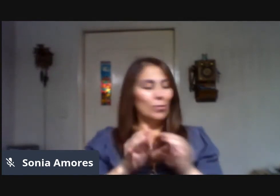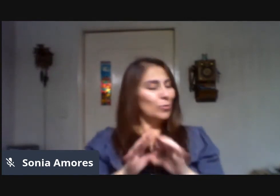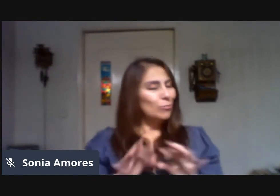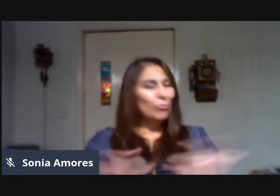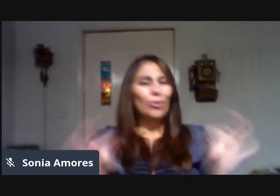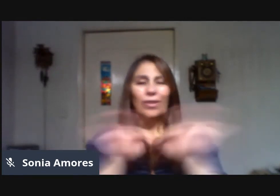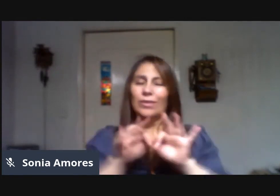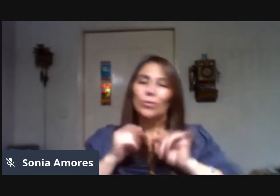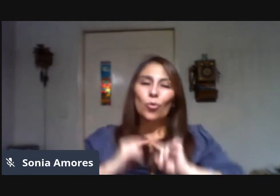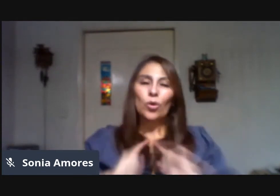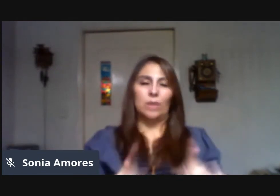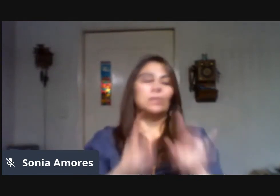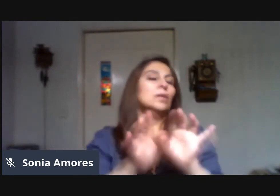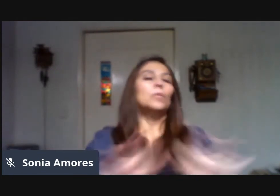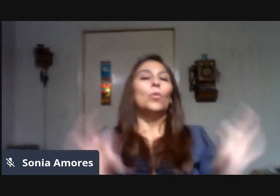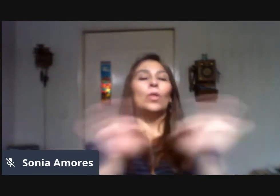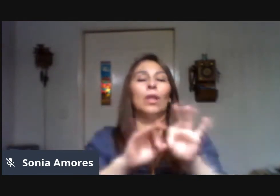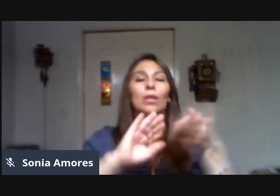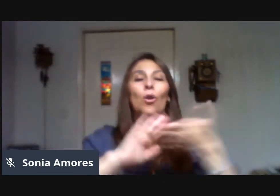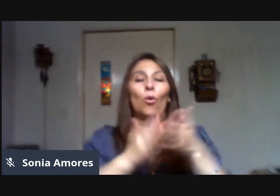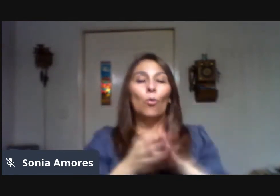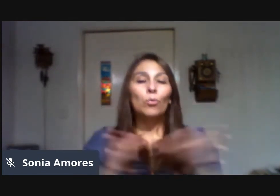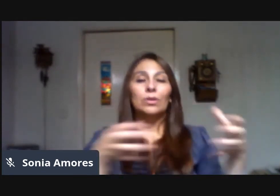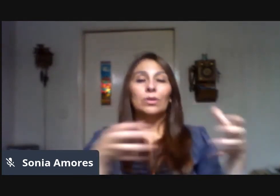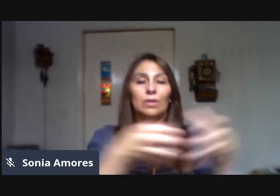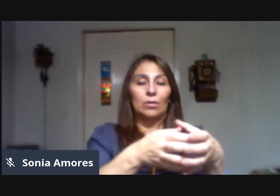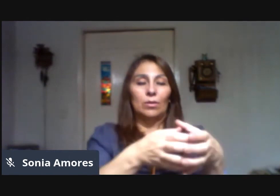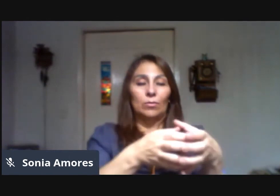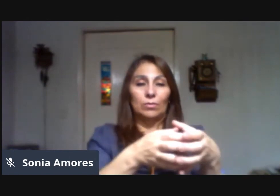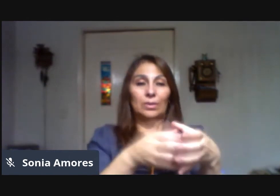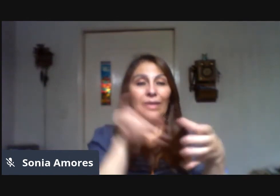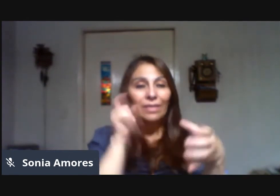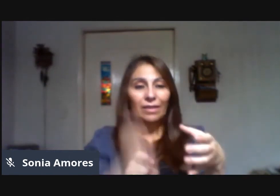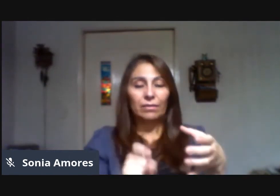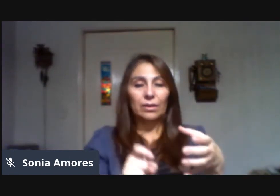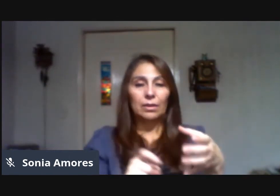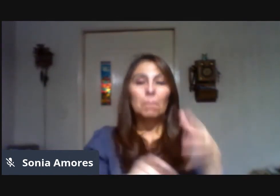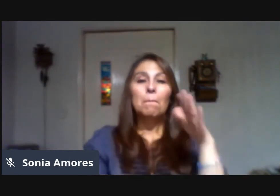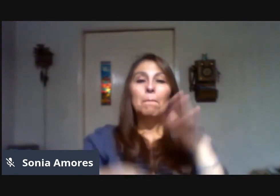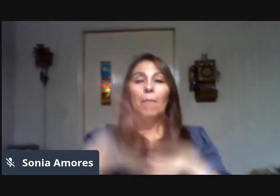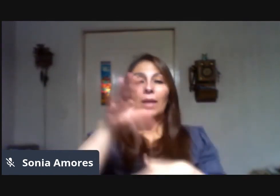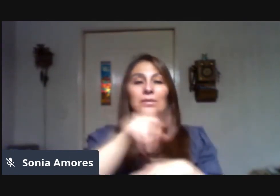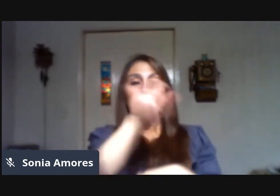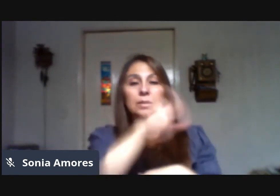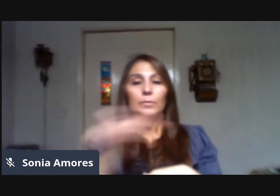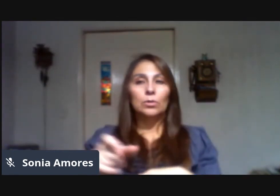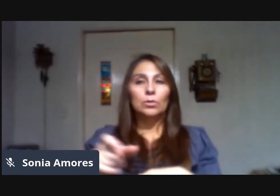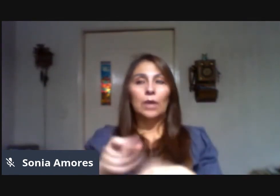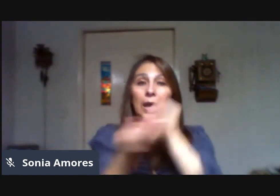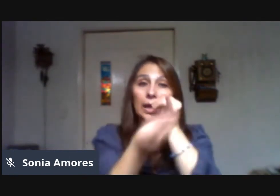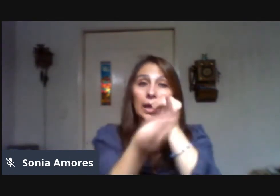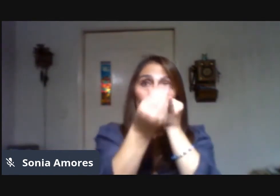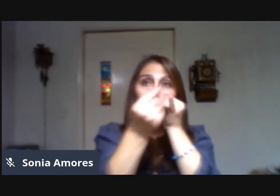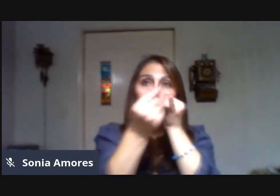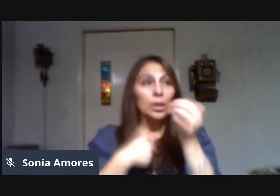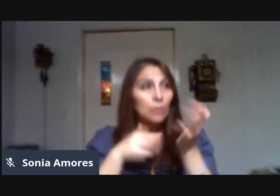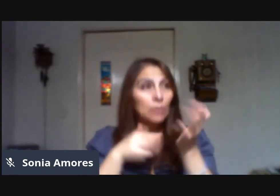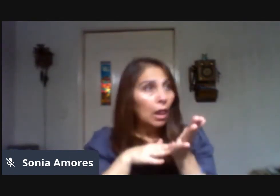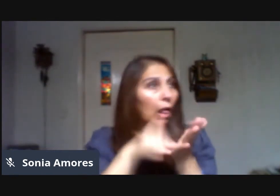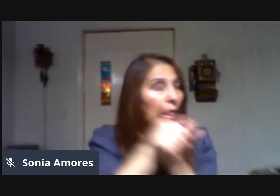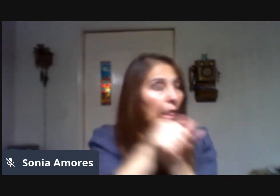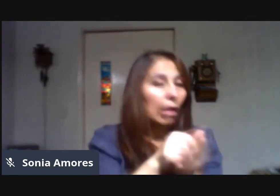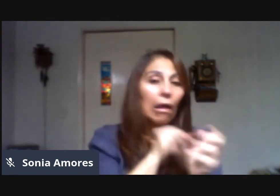pero en donde sobre todo la gente deje de estar al servicio de la economía, que sería propio de una